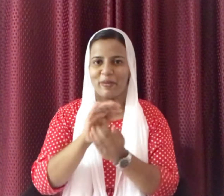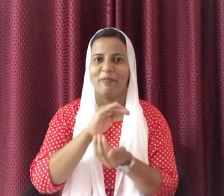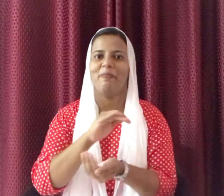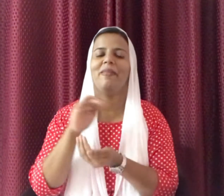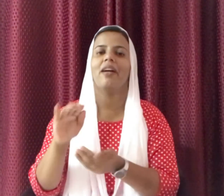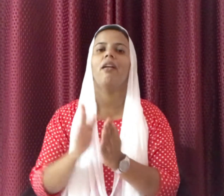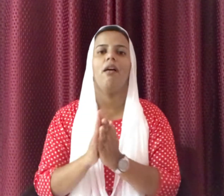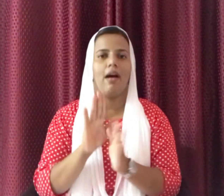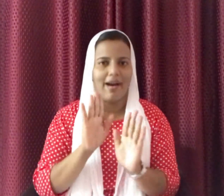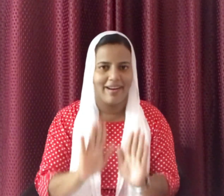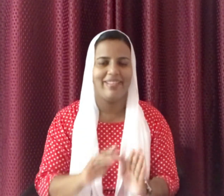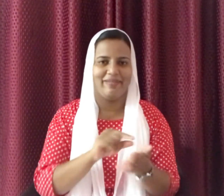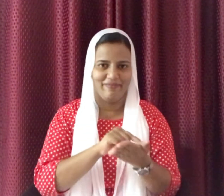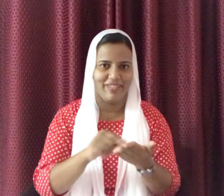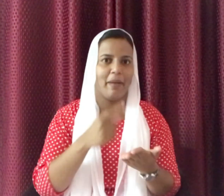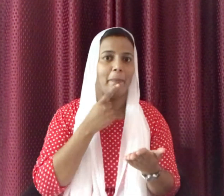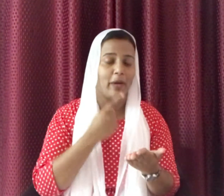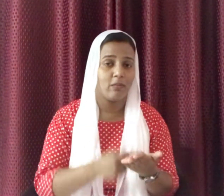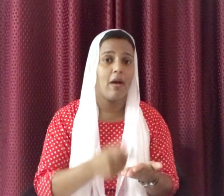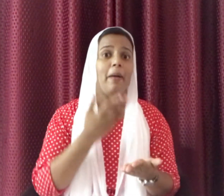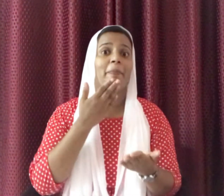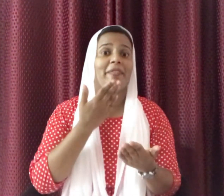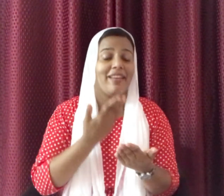ഹല്ലേലൂയ. അതുകൊണ്ടാണ് ഇവിടെ പറയുന്നത്, നന്മ ചെയ്യുന്നവൻ